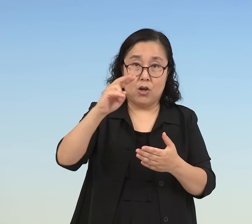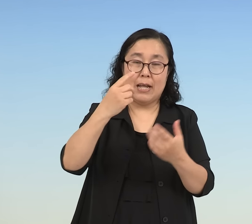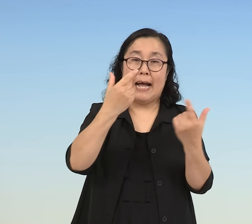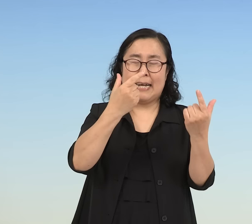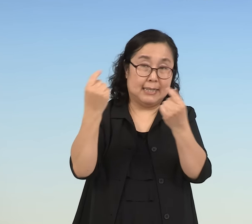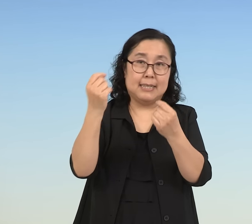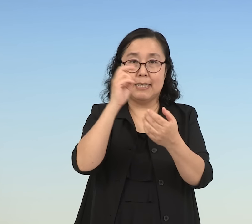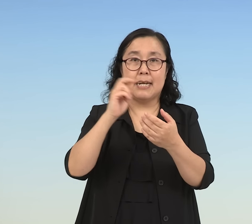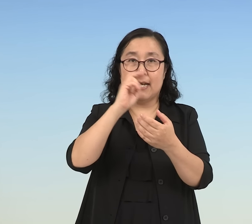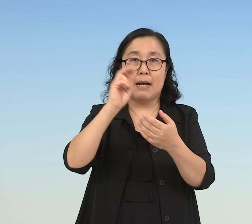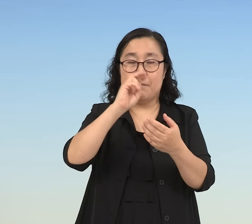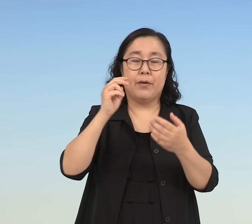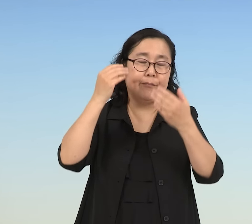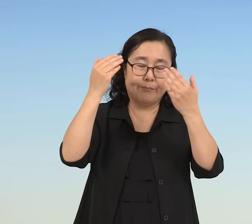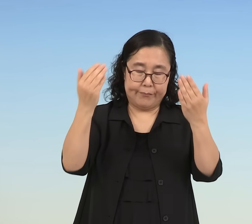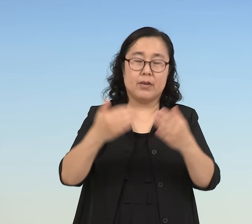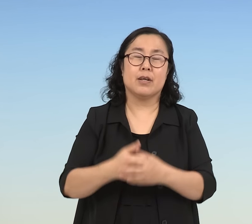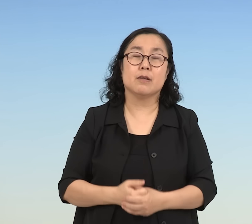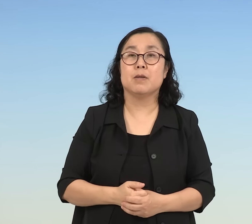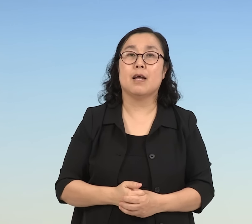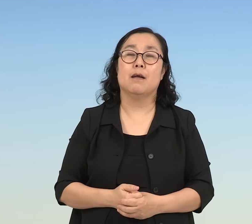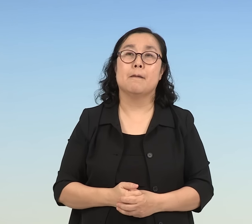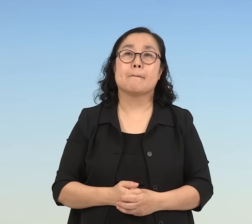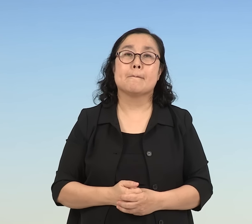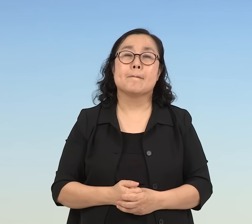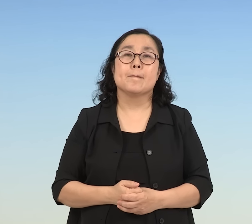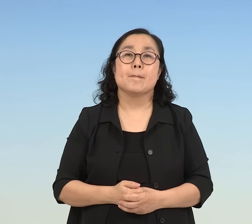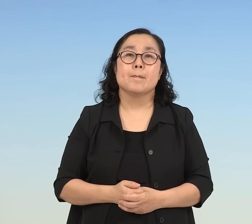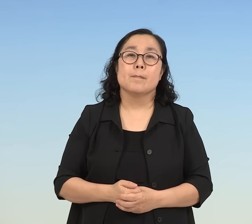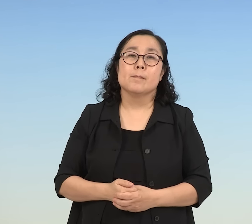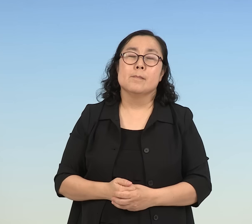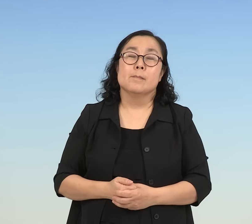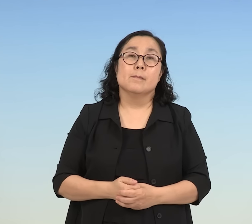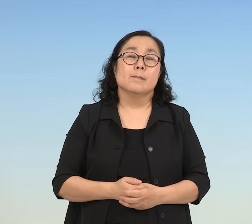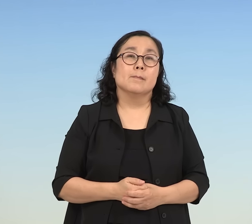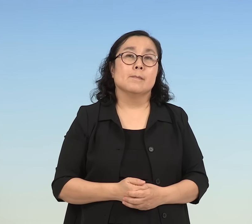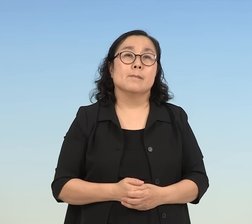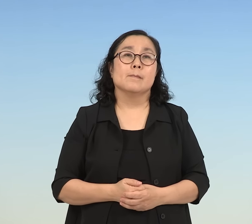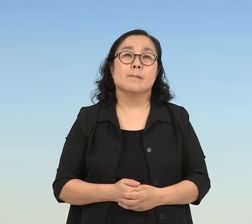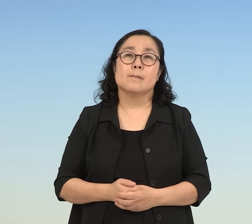아름다운지요. 우리 가사를 생각하시면서 한번 같이 불러보시기 원합니다.